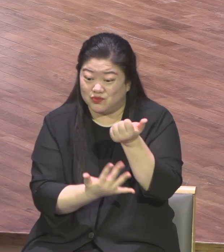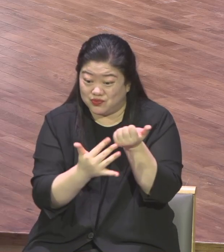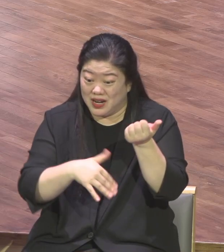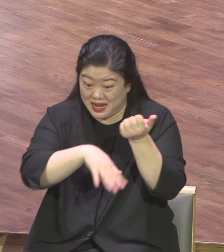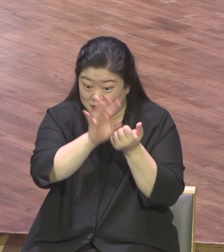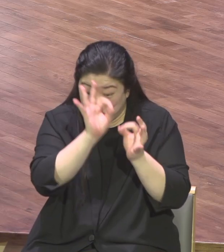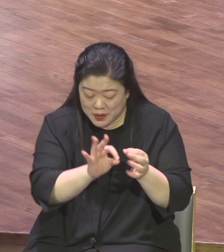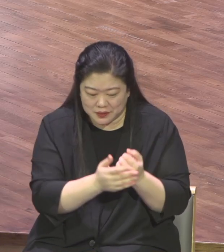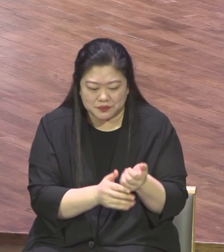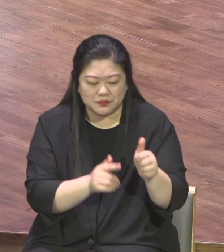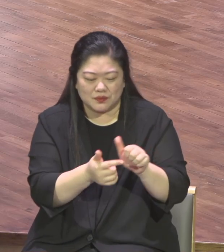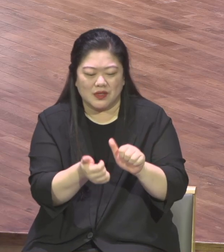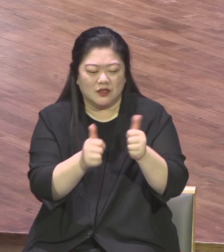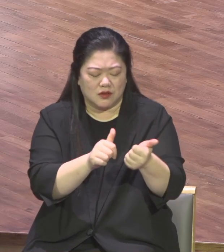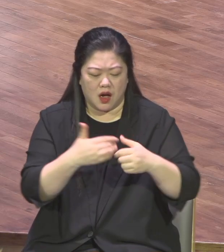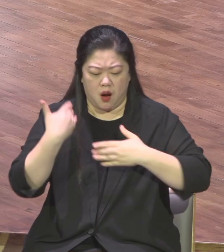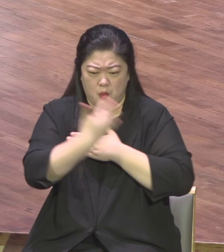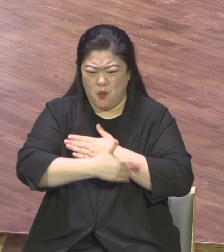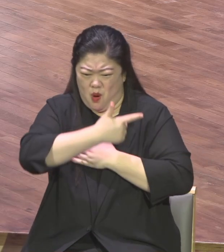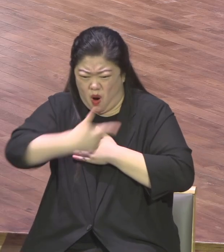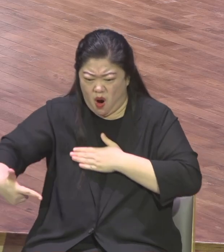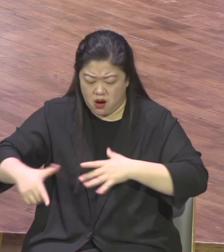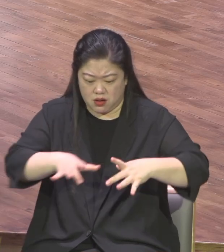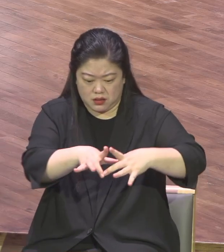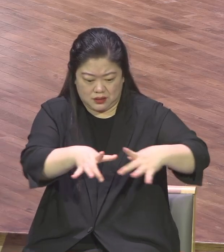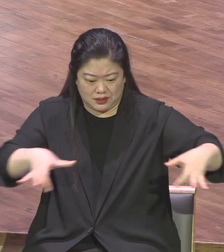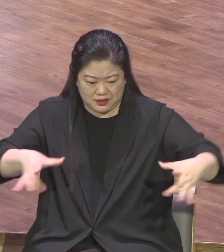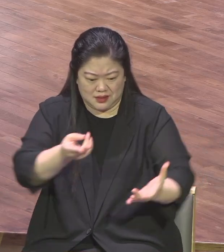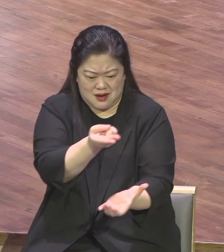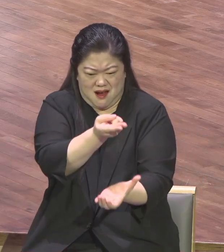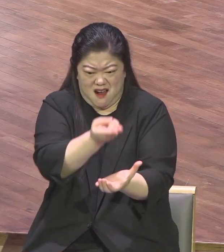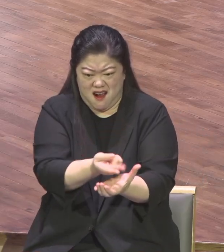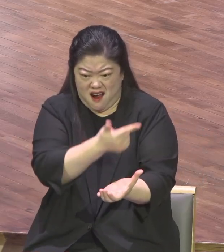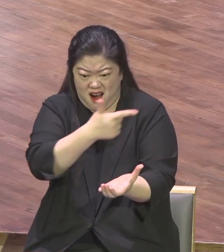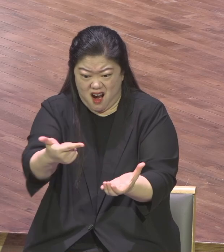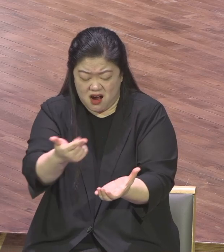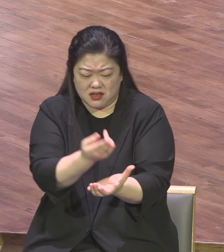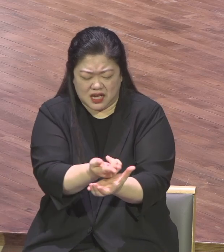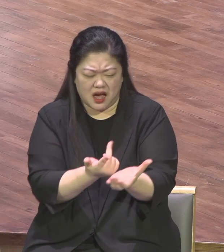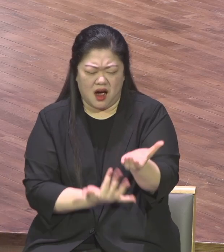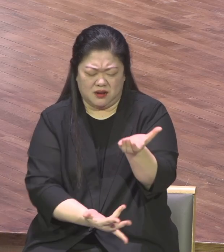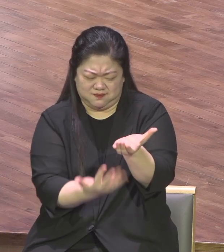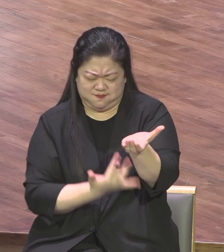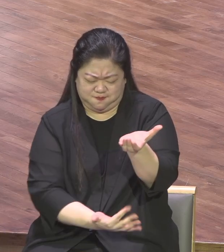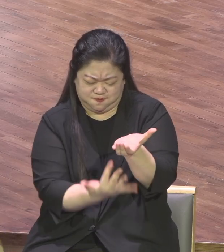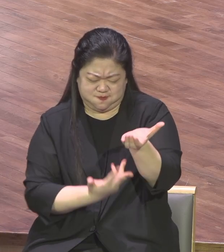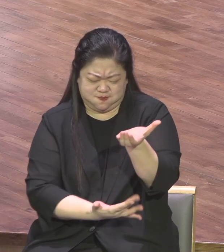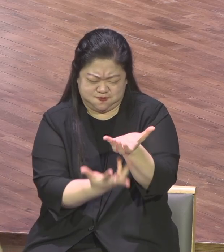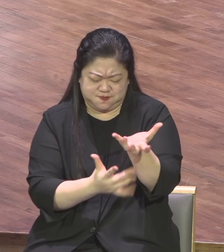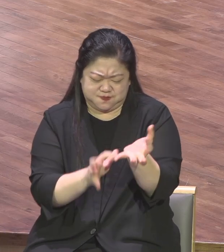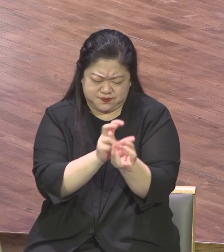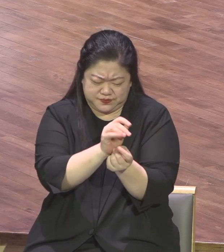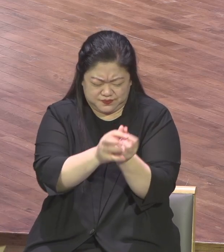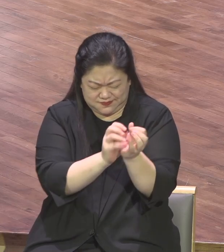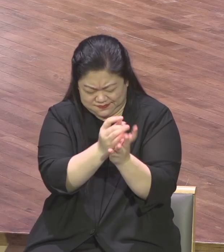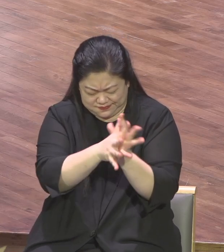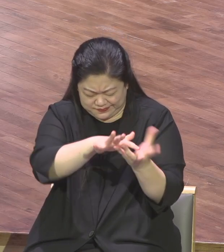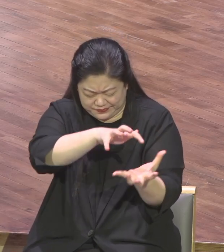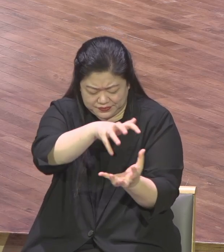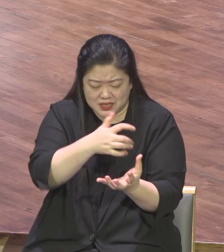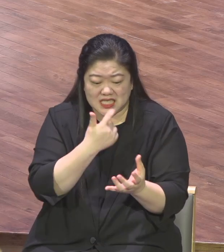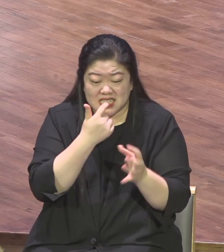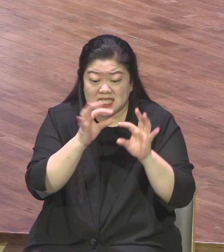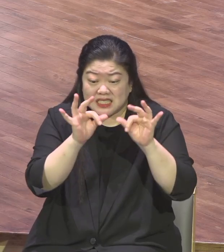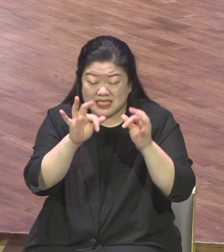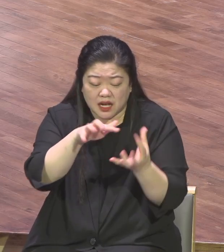이만큼 딱 몇 개 남아요. 해골로가. 가서 이제 기념으로 한기라고. 그것도 먼지지. 그것도 시간 지나면 다 없어버리잖아요.